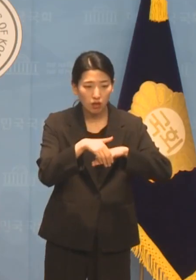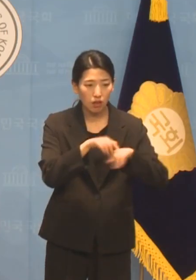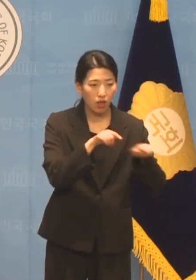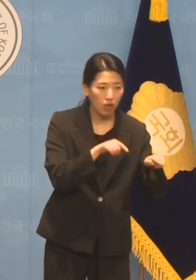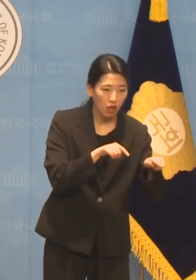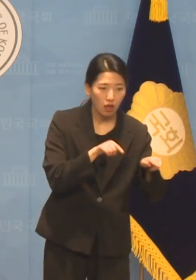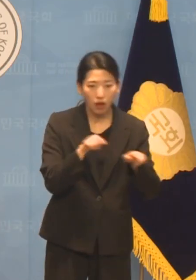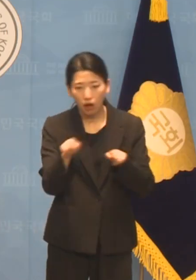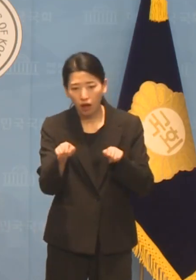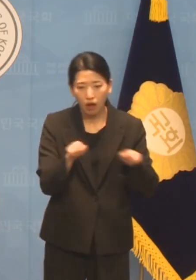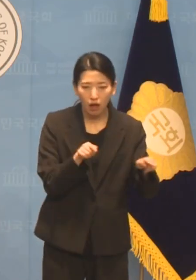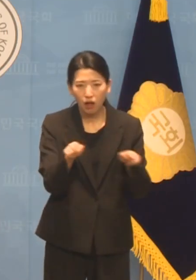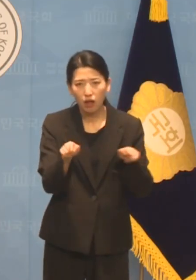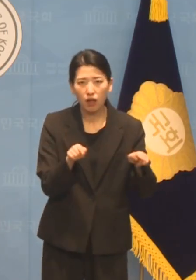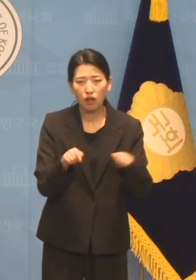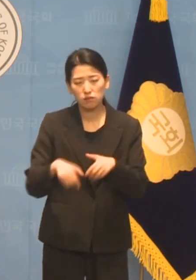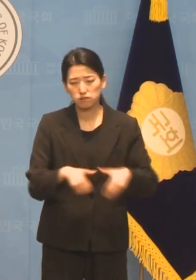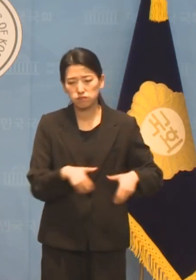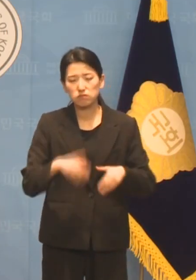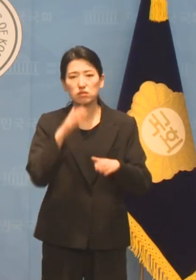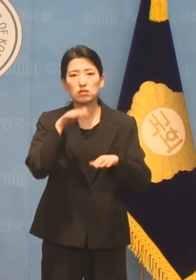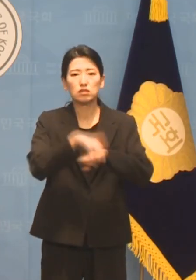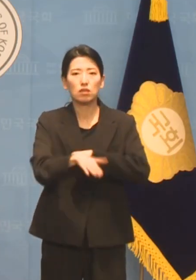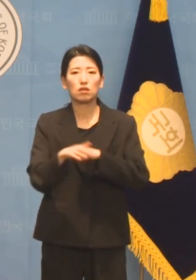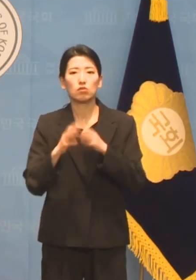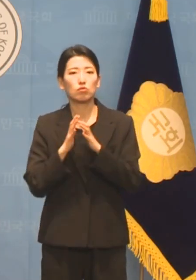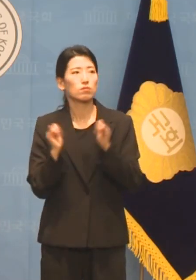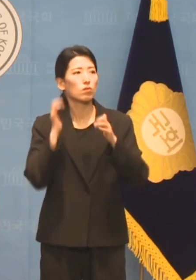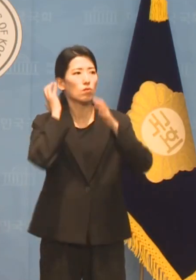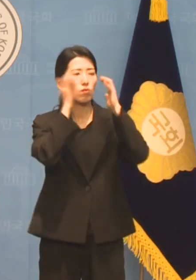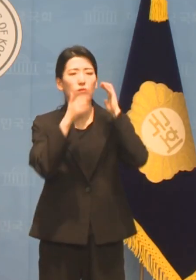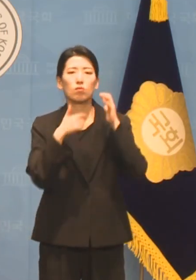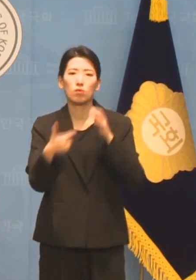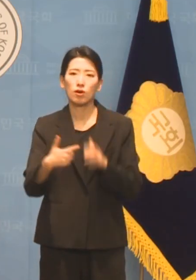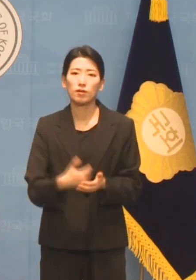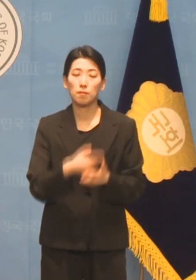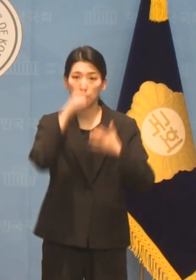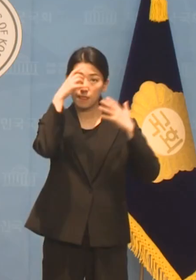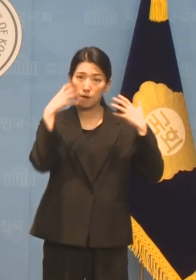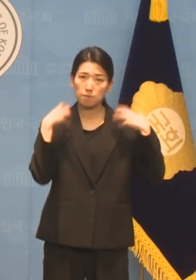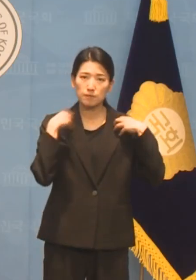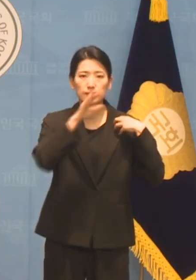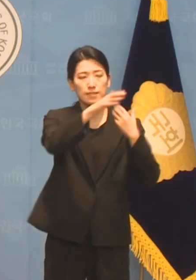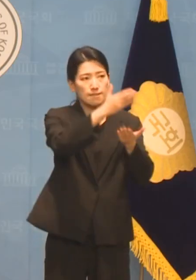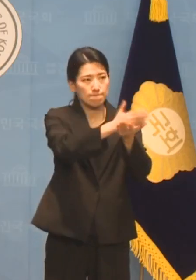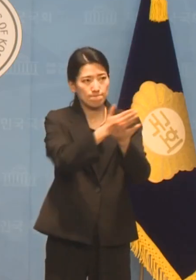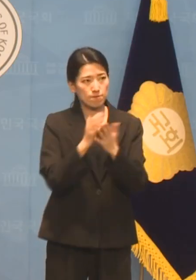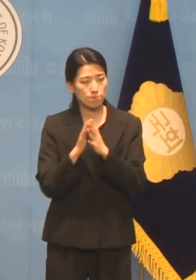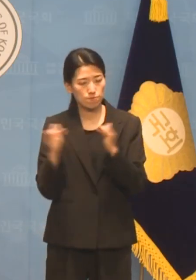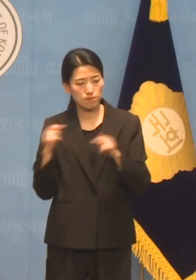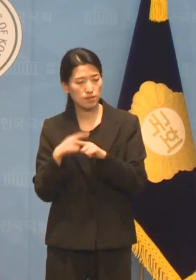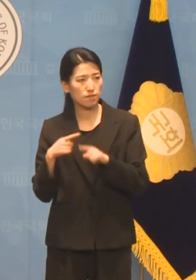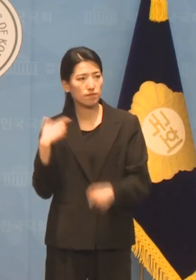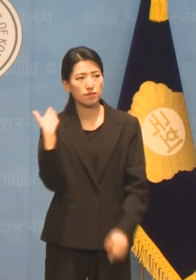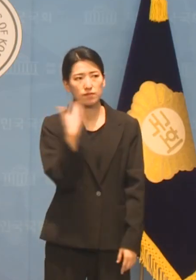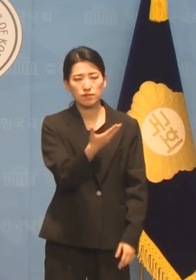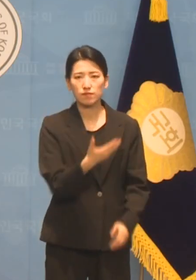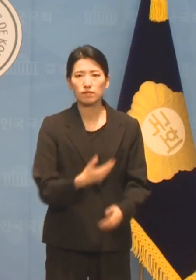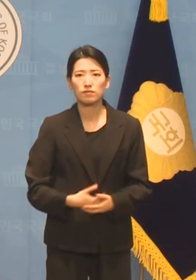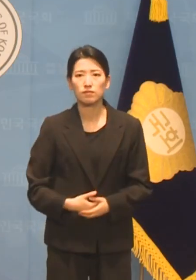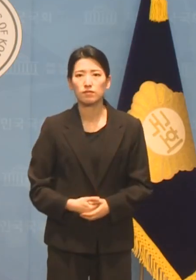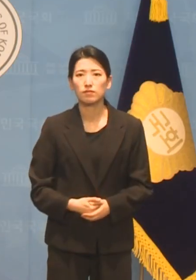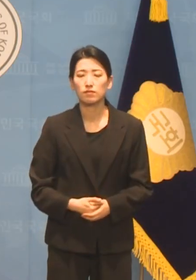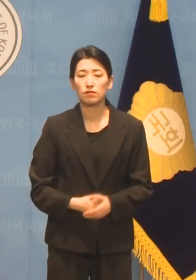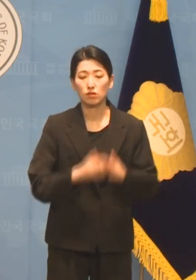큰 피해를 보고 있습니다. 정부는 더 이상 망치지 말고 국민의 심판부터 받으십시오.